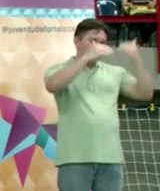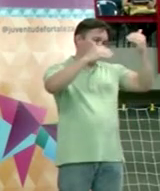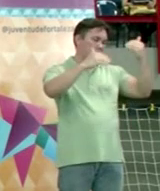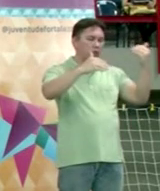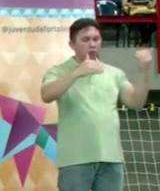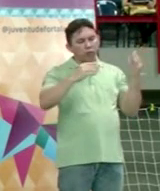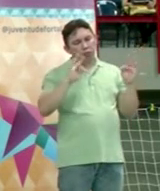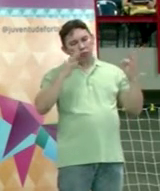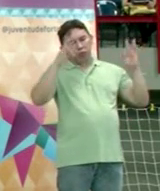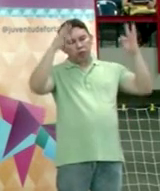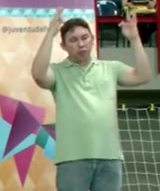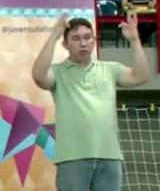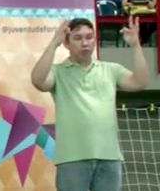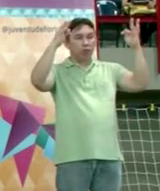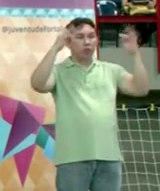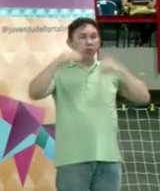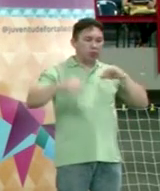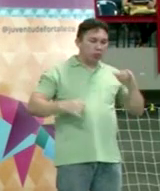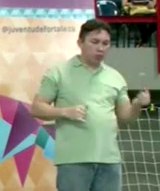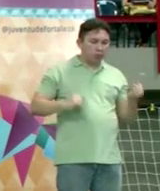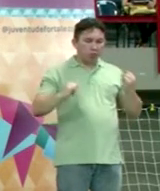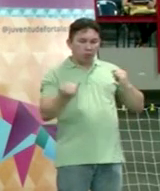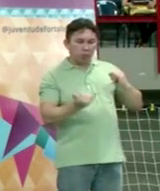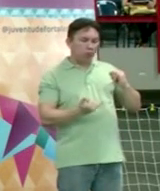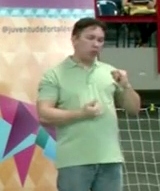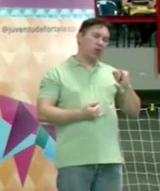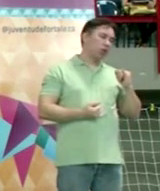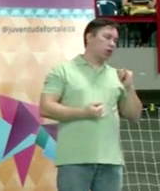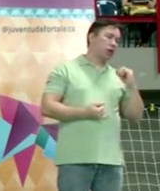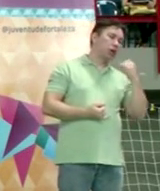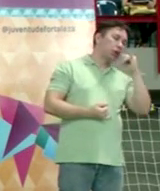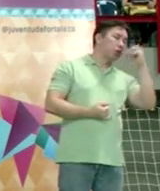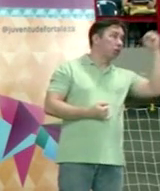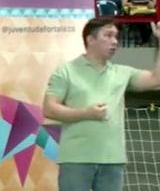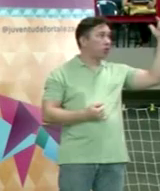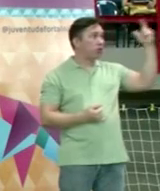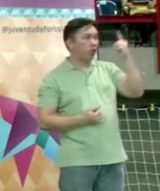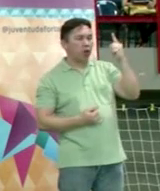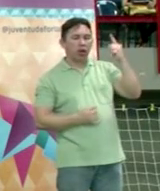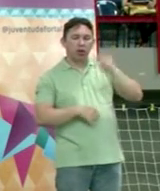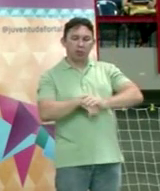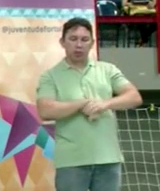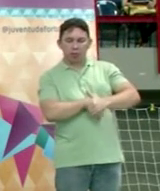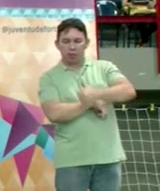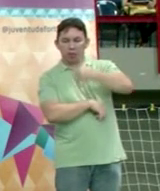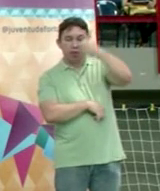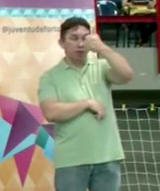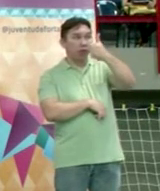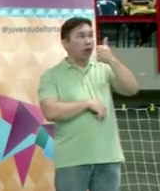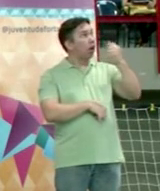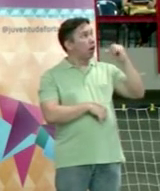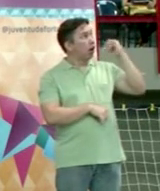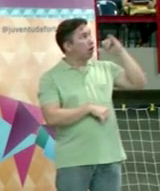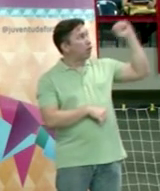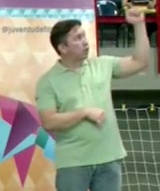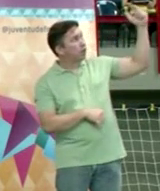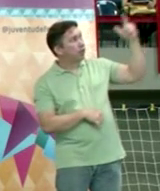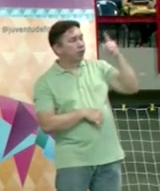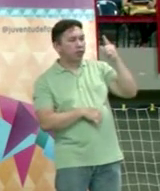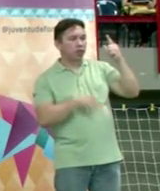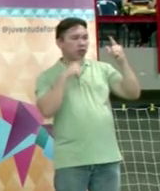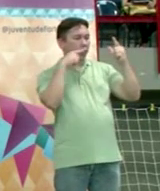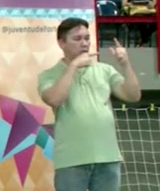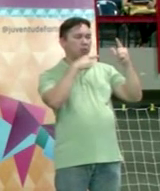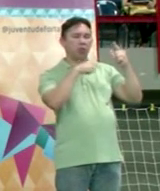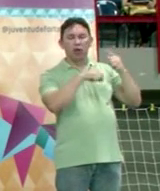de tecnologias para aproveitar a energia solar com maior eficiência. A energia solar é